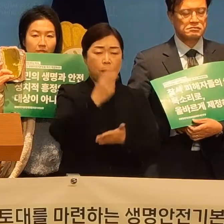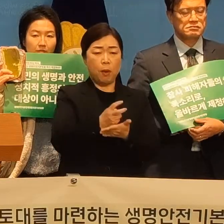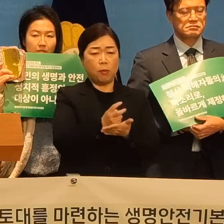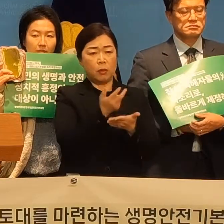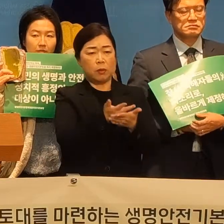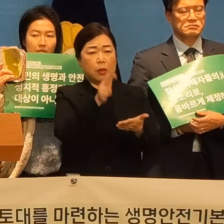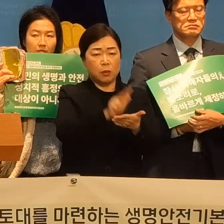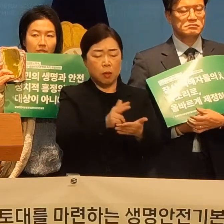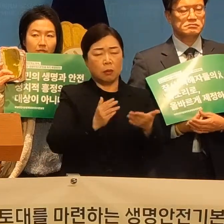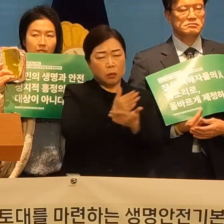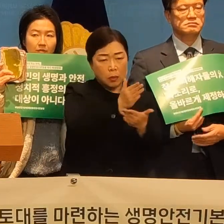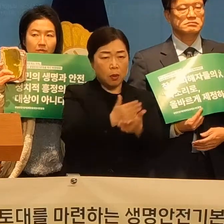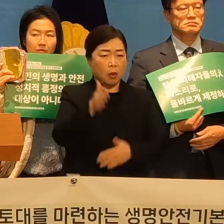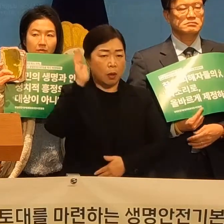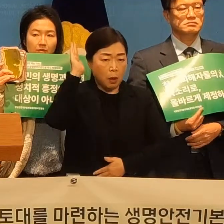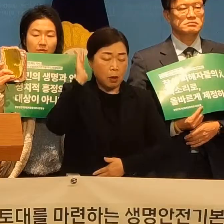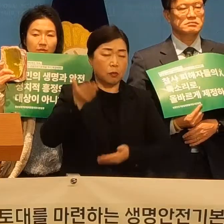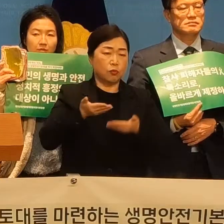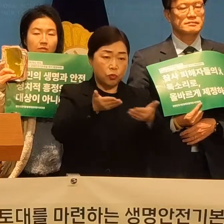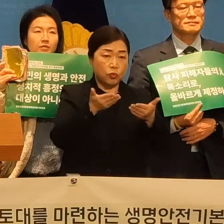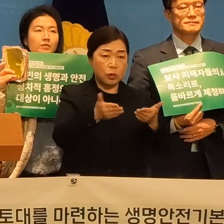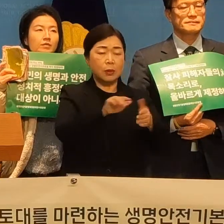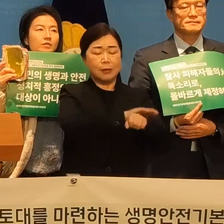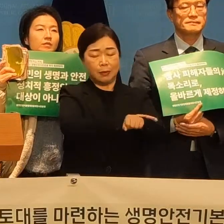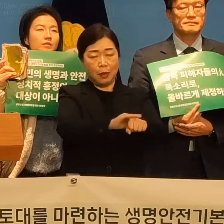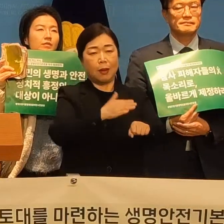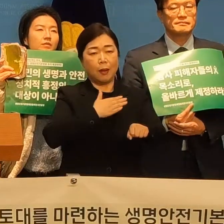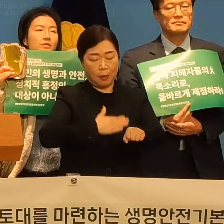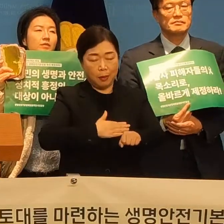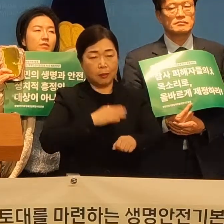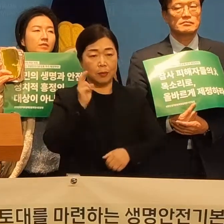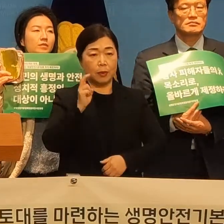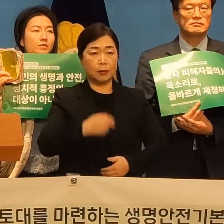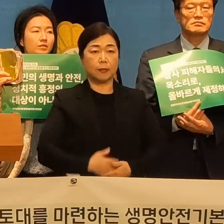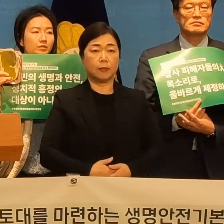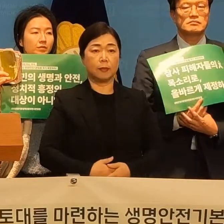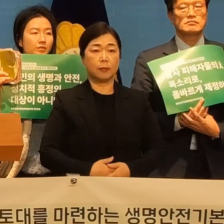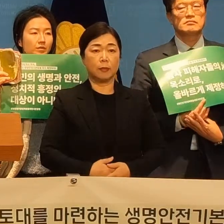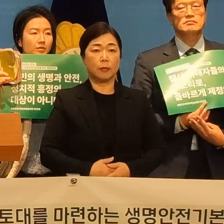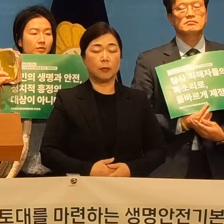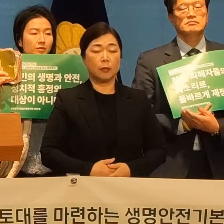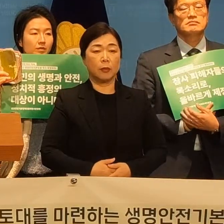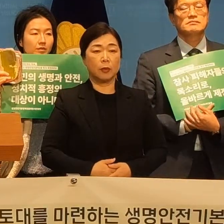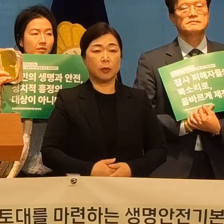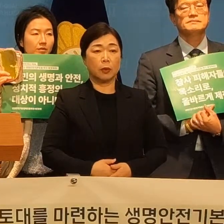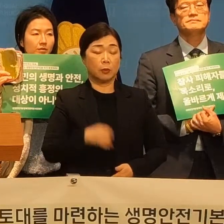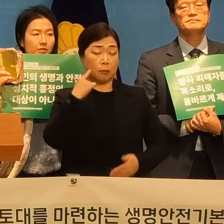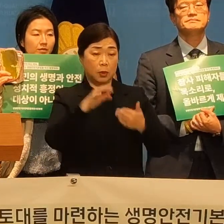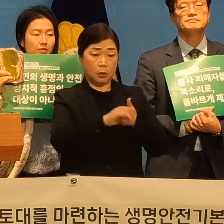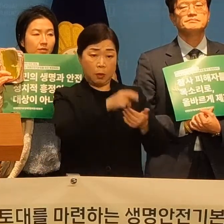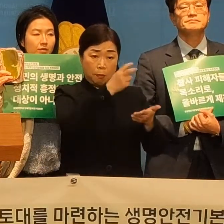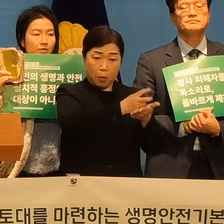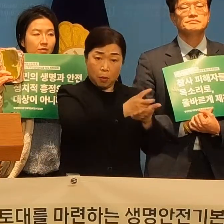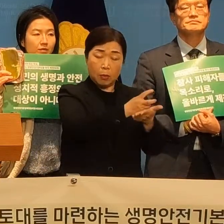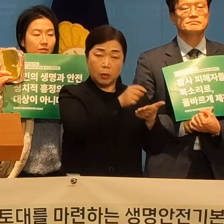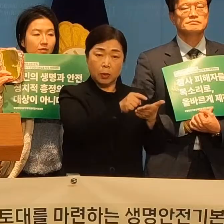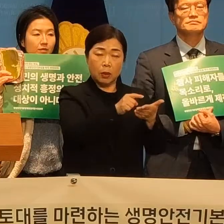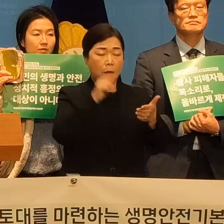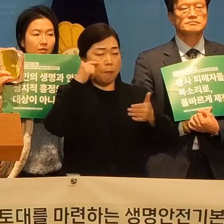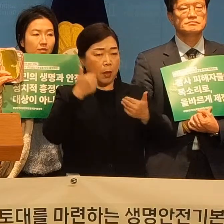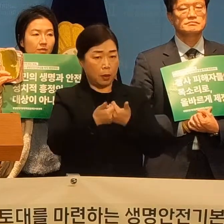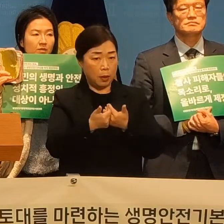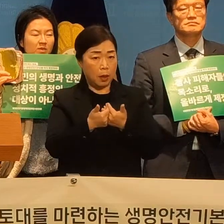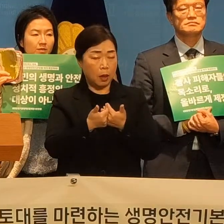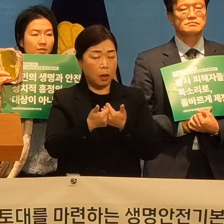제정을 외치는지 이미 잘 알고 있을 것입니다. 혹여 이 법안에